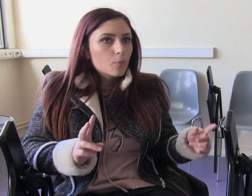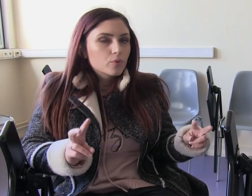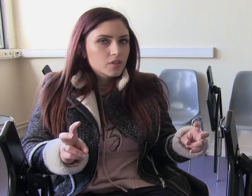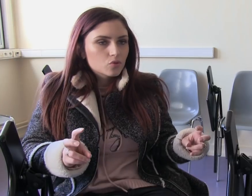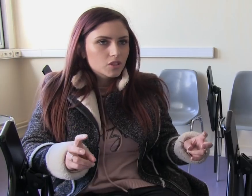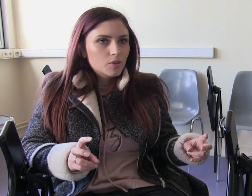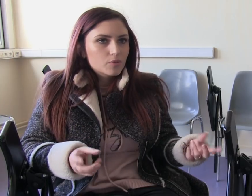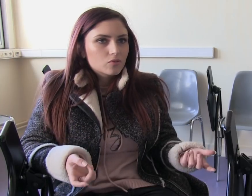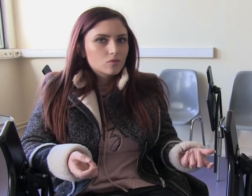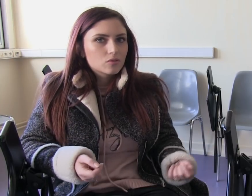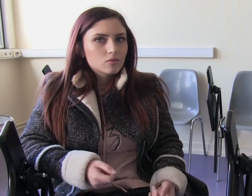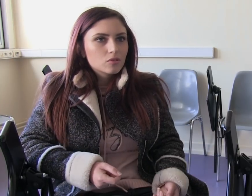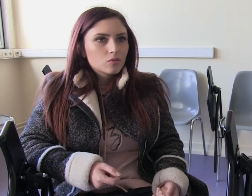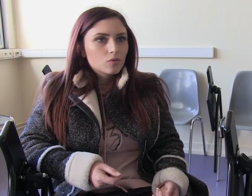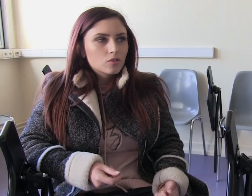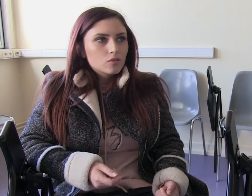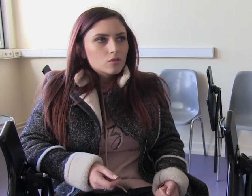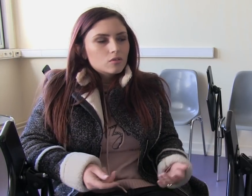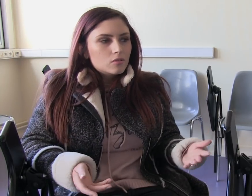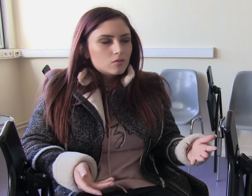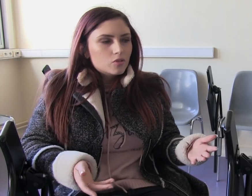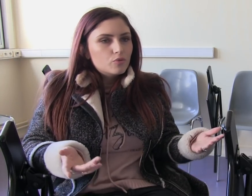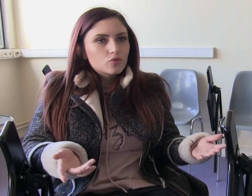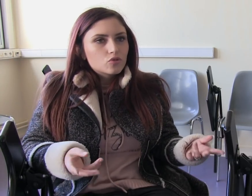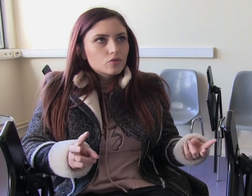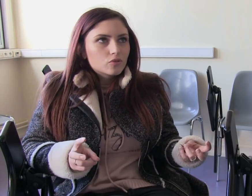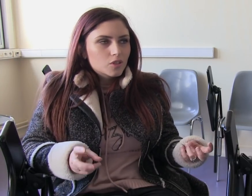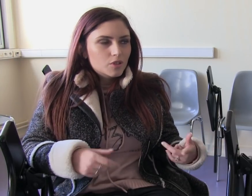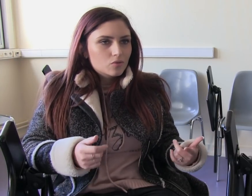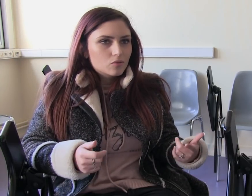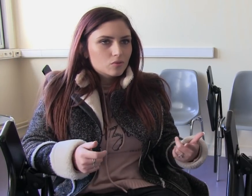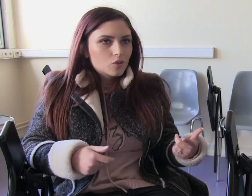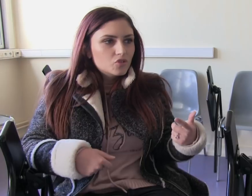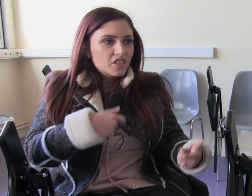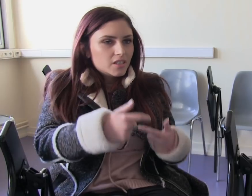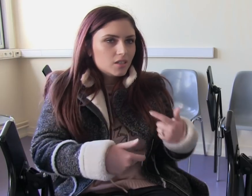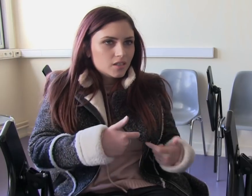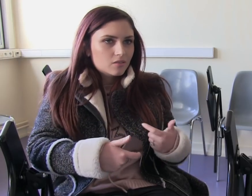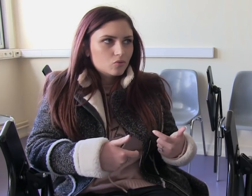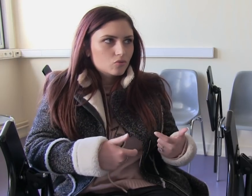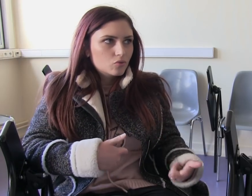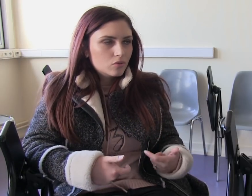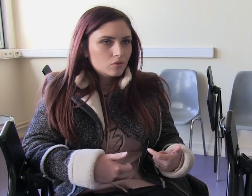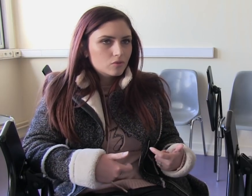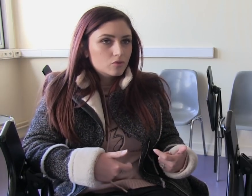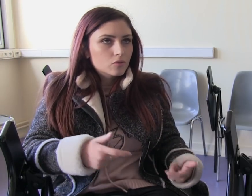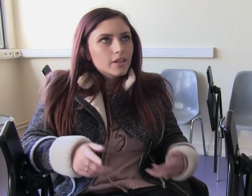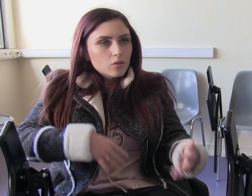imposée, entre guillemets, parce qu'on a plus de chances, entre guillemets, de communiquer avec quelqu'un sourd que d'aller